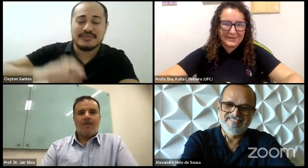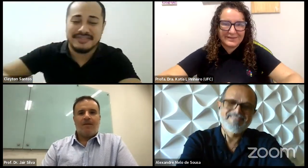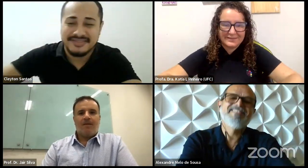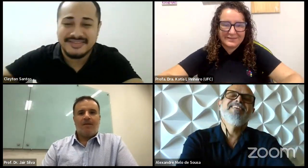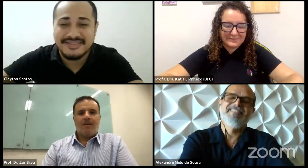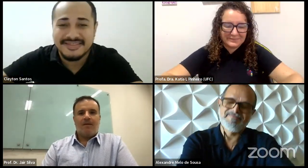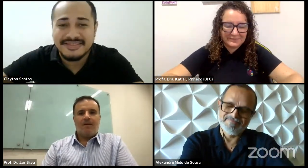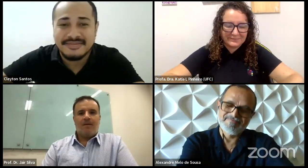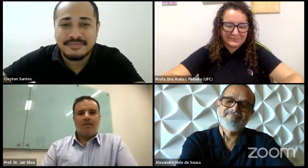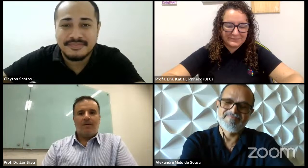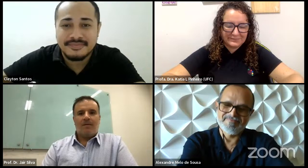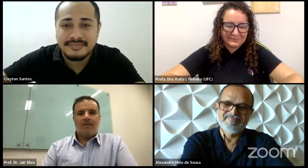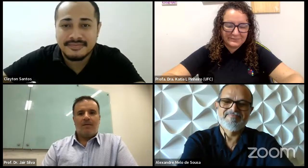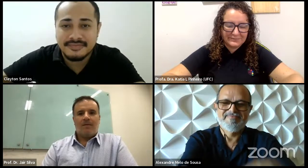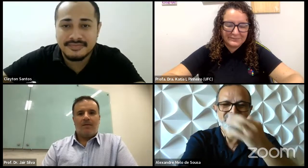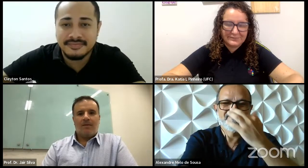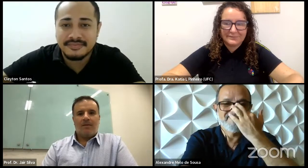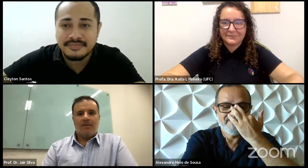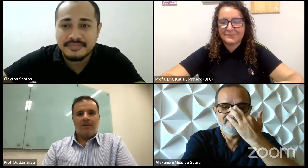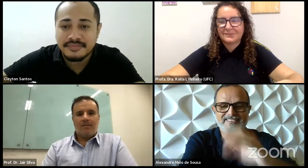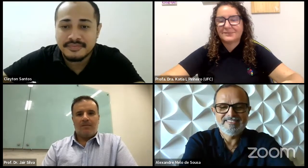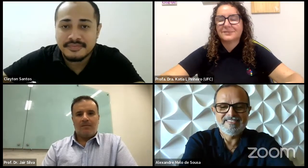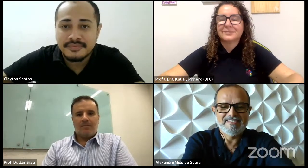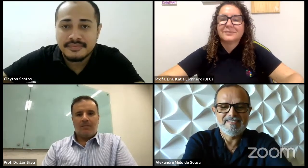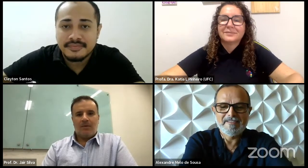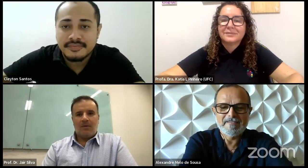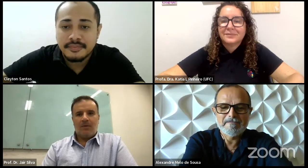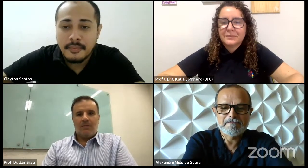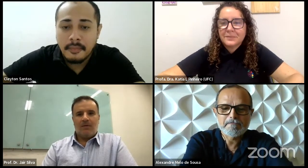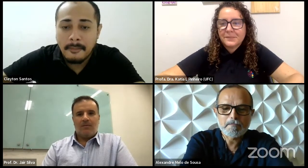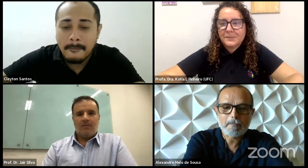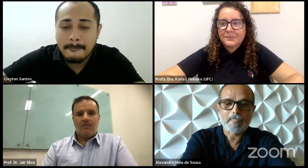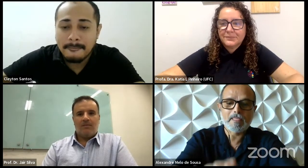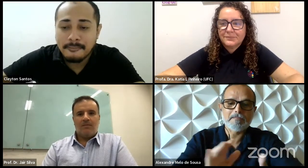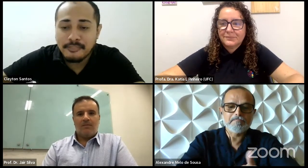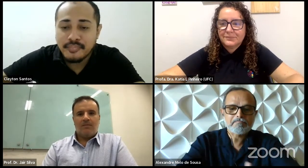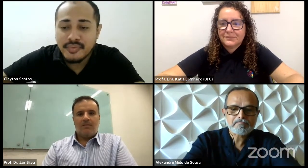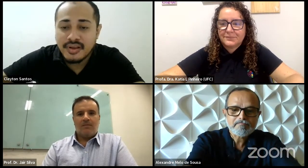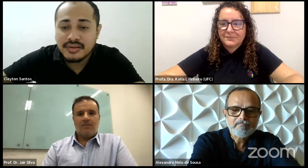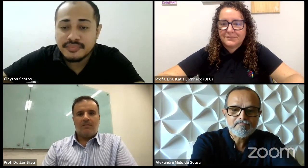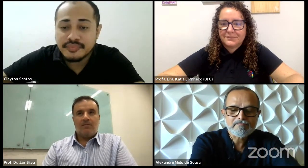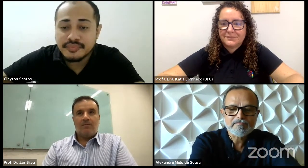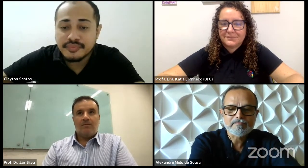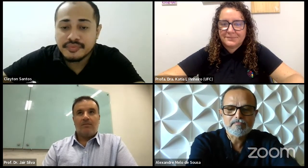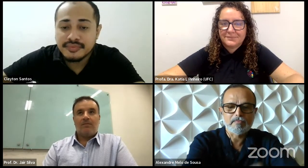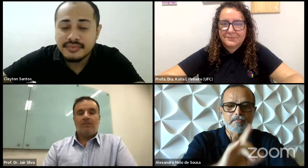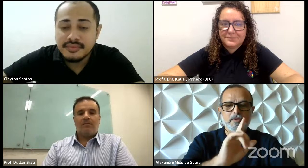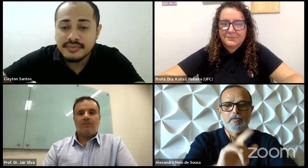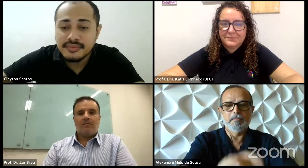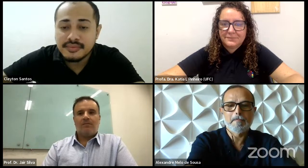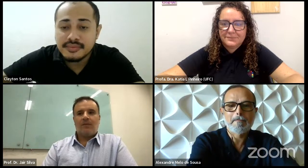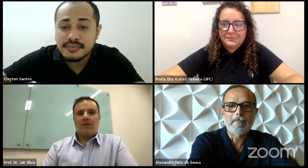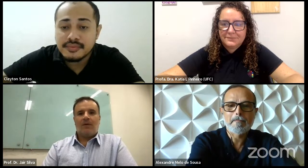Isso, ela Para vem corroborar, né, pro corpus, pesquisa do corpus.